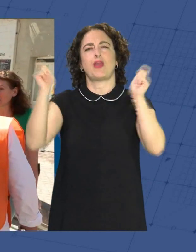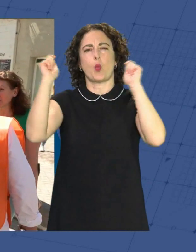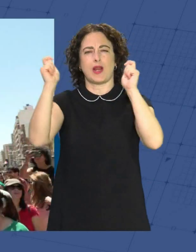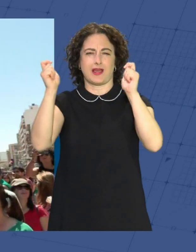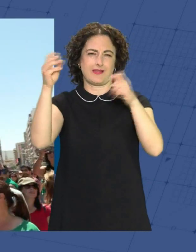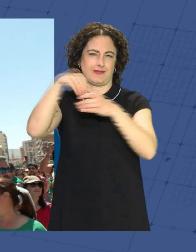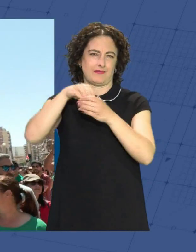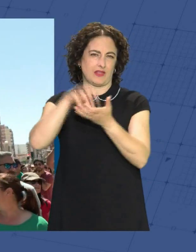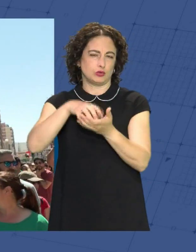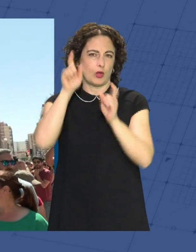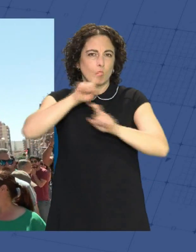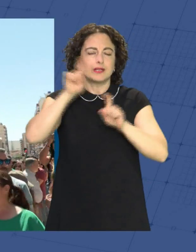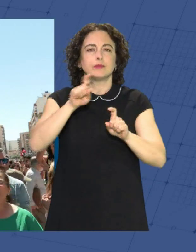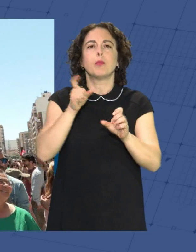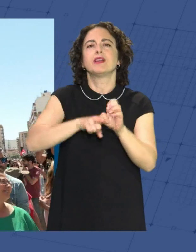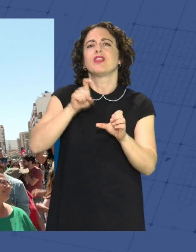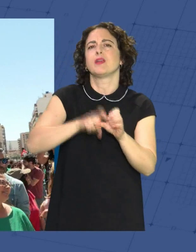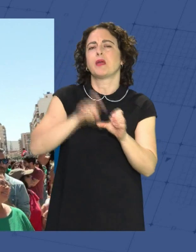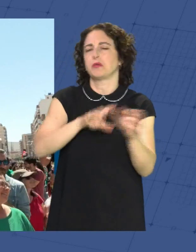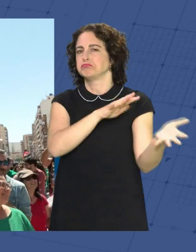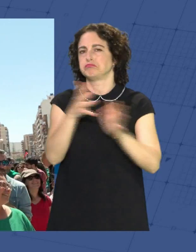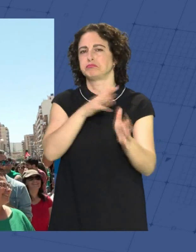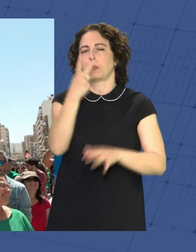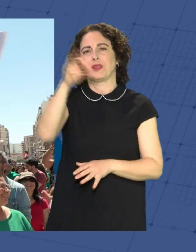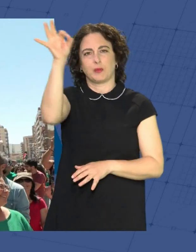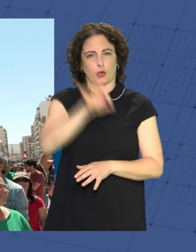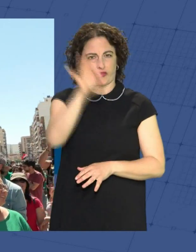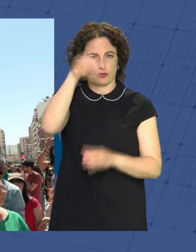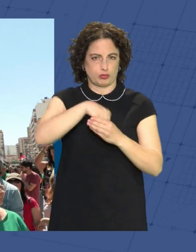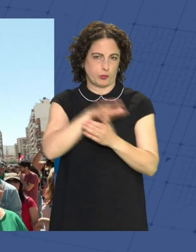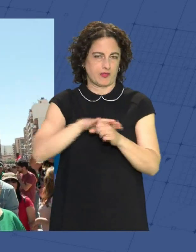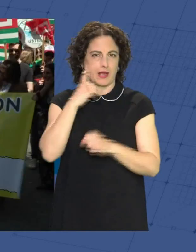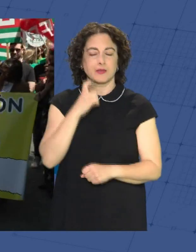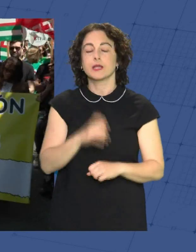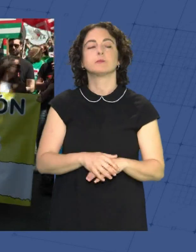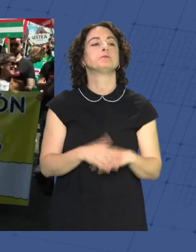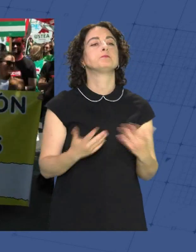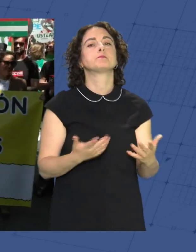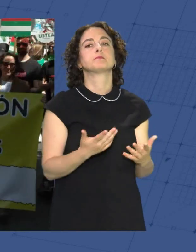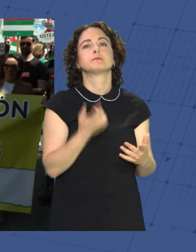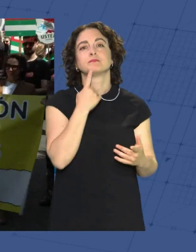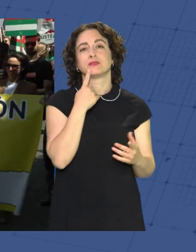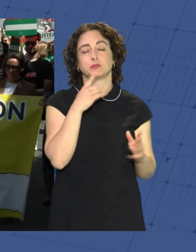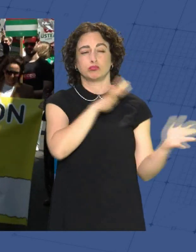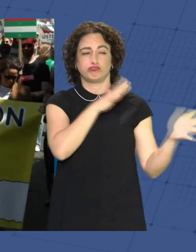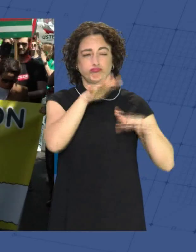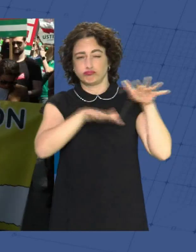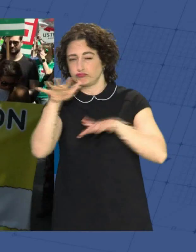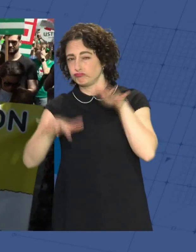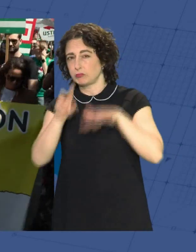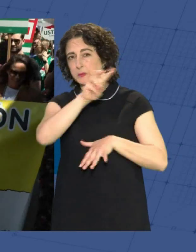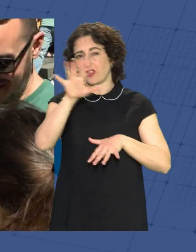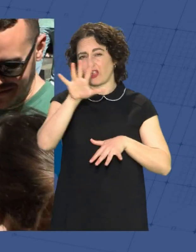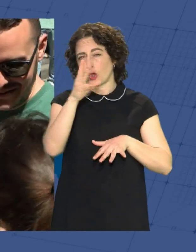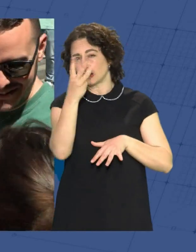educativos y cuya participación ha rondado el 20% en la provincia. Según unos sondeos iniciales estimamos que alrededor del 25